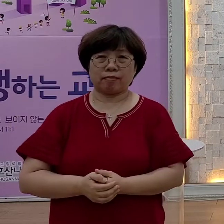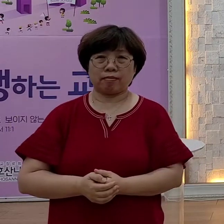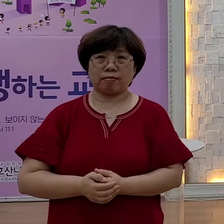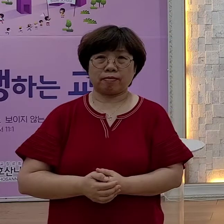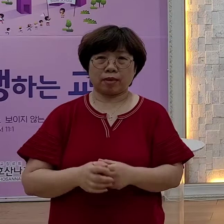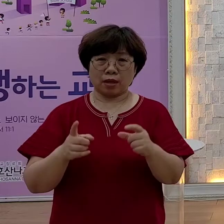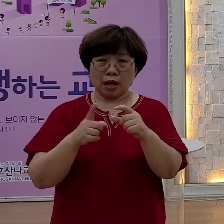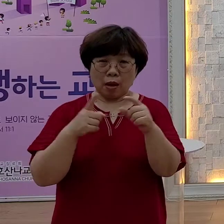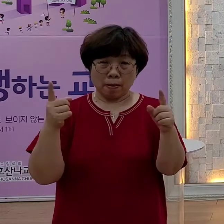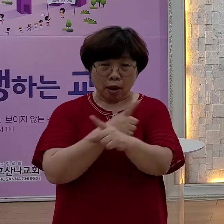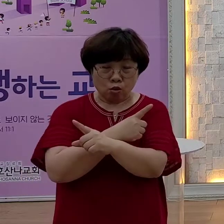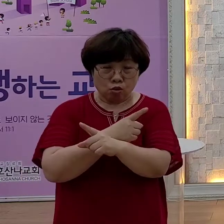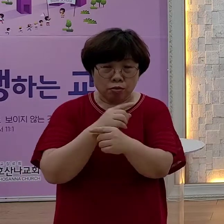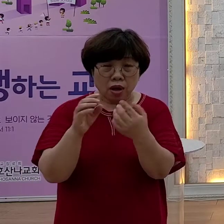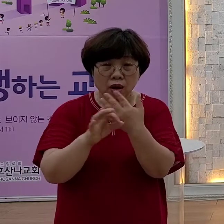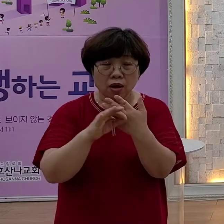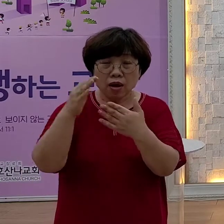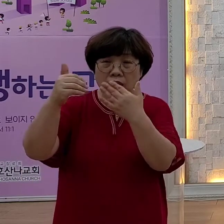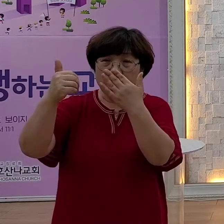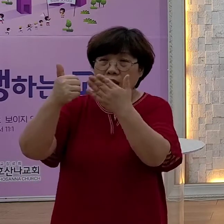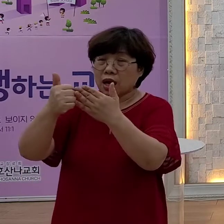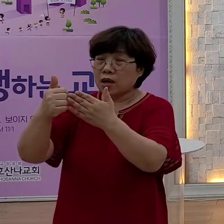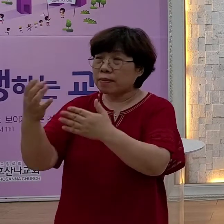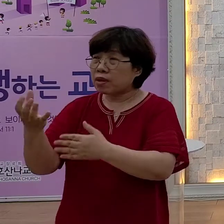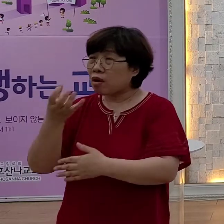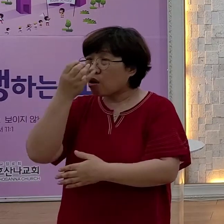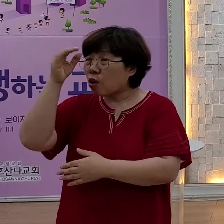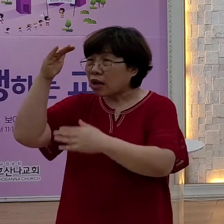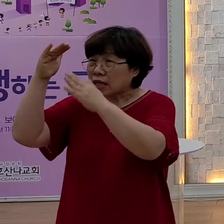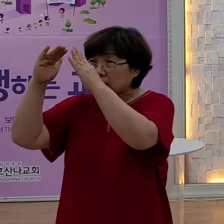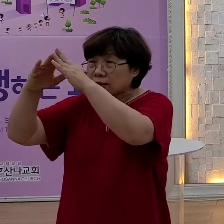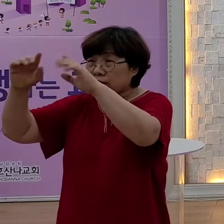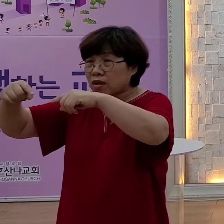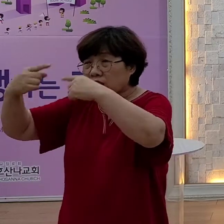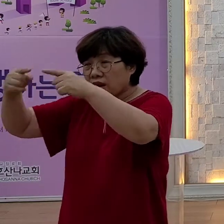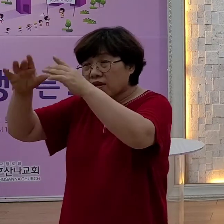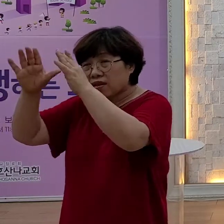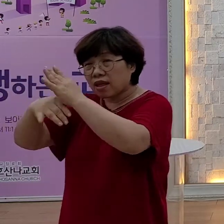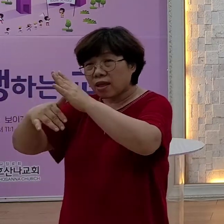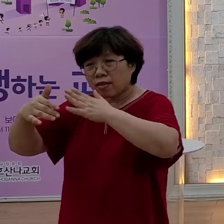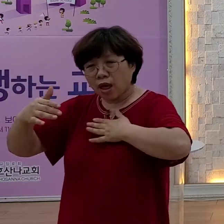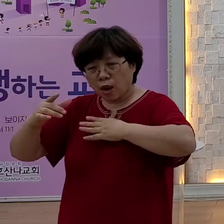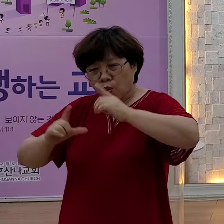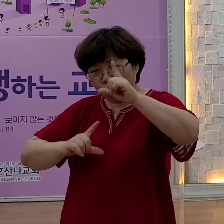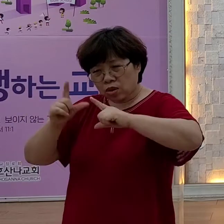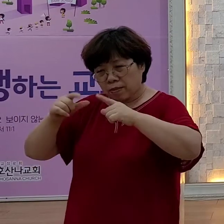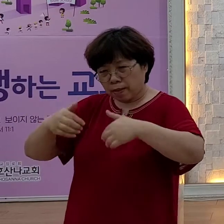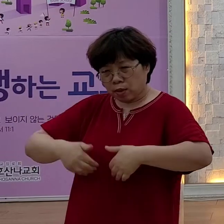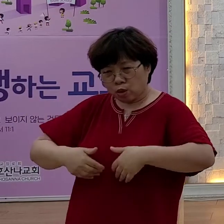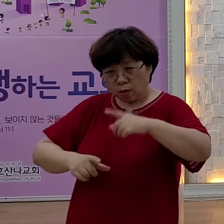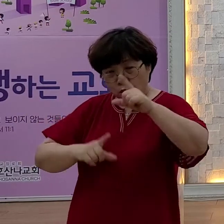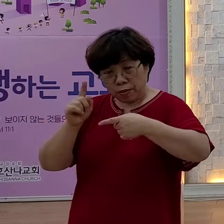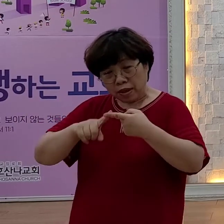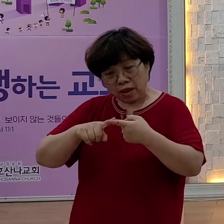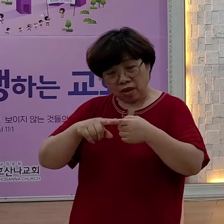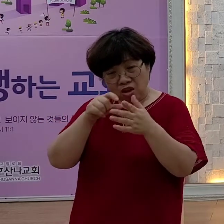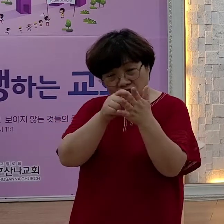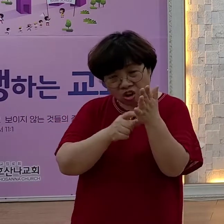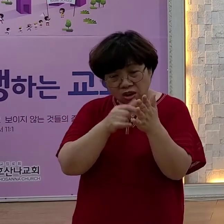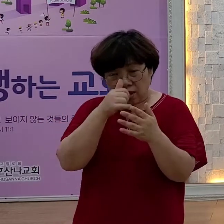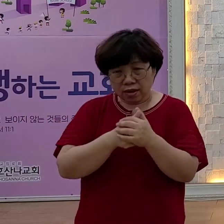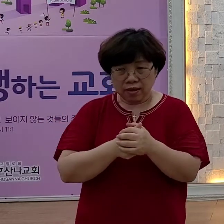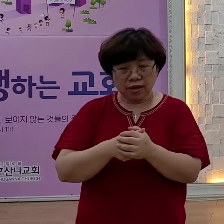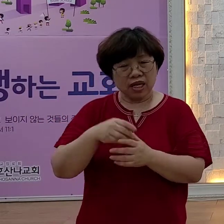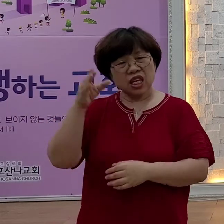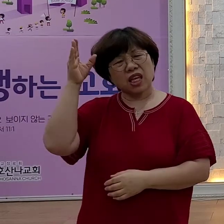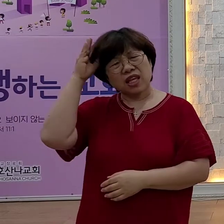다른 말로 하면 이 하나님의 성전에 들어갈 때 우리의 자세를 말하는 거예요. 어떤 마음으로 들어가라고요?